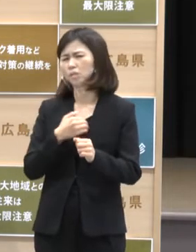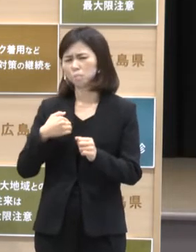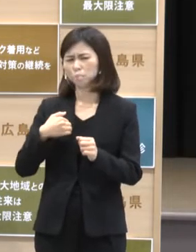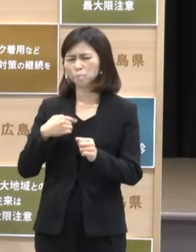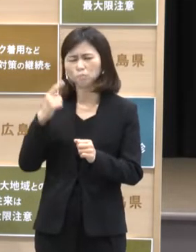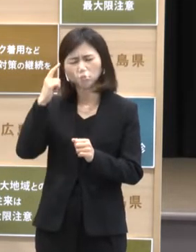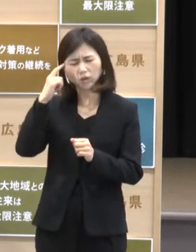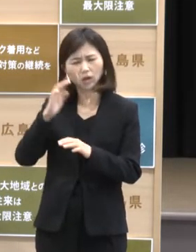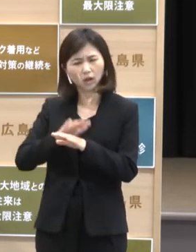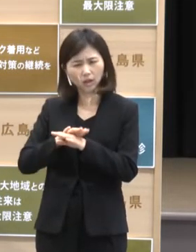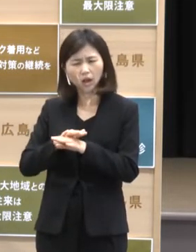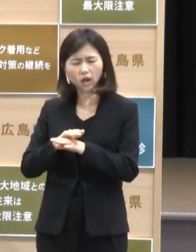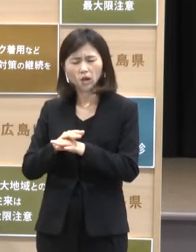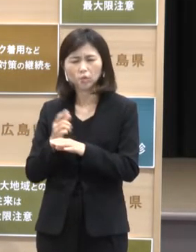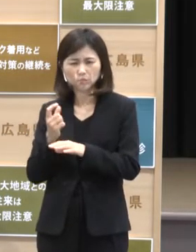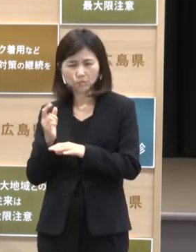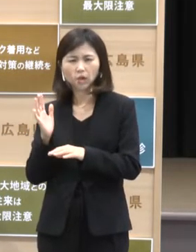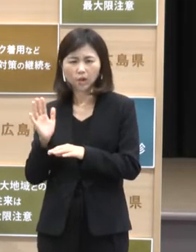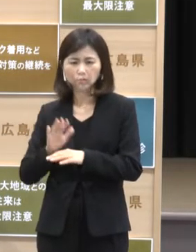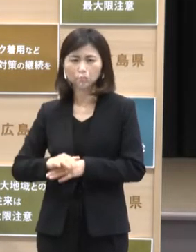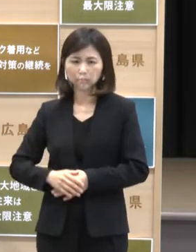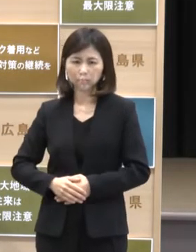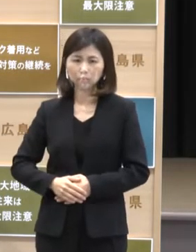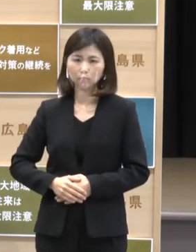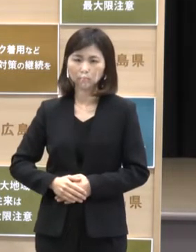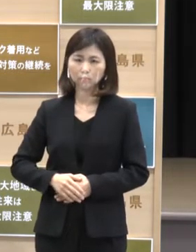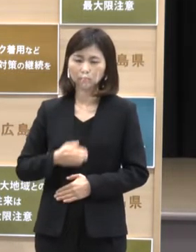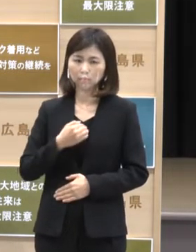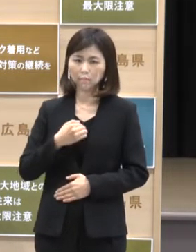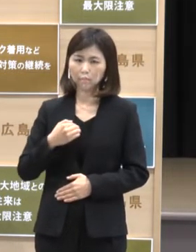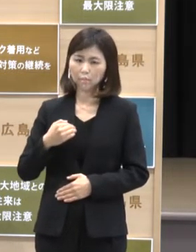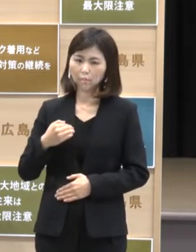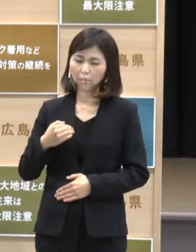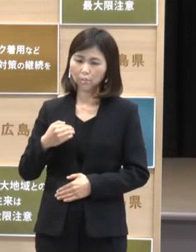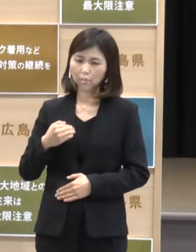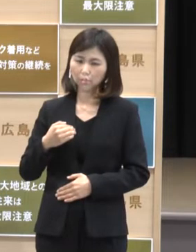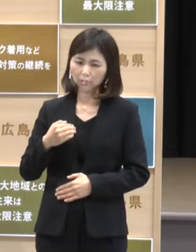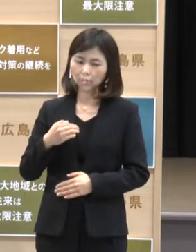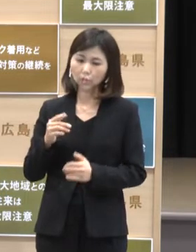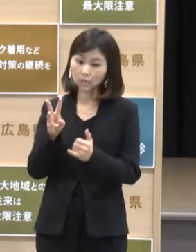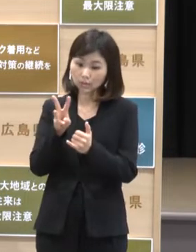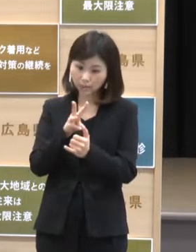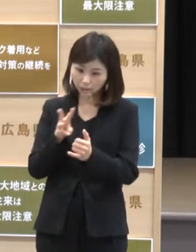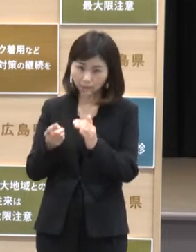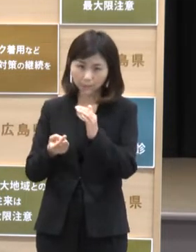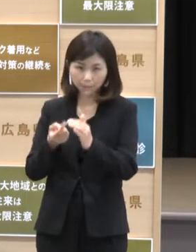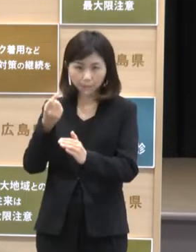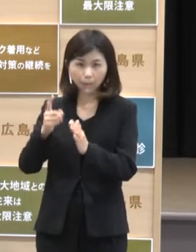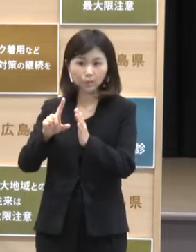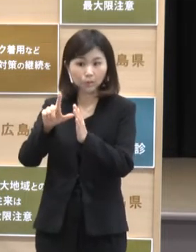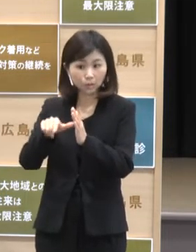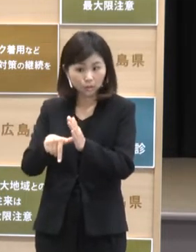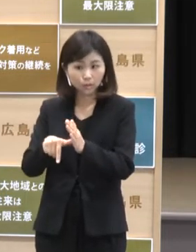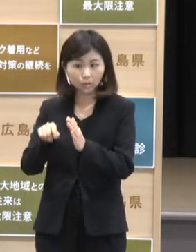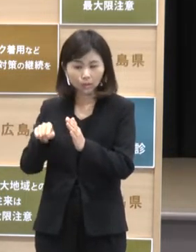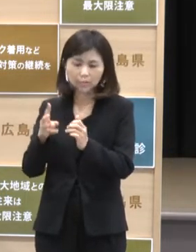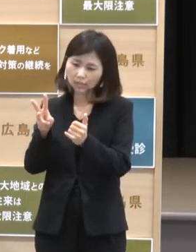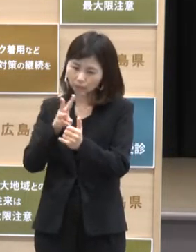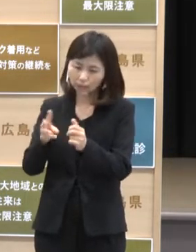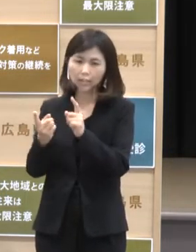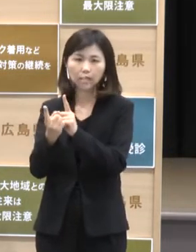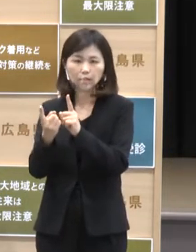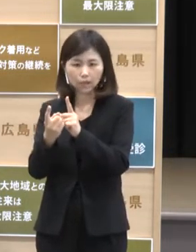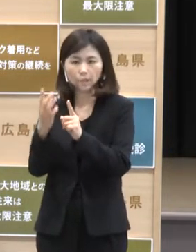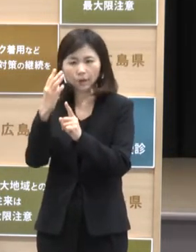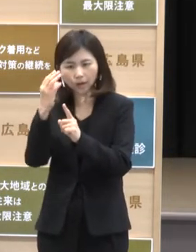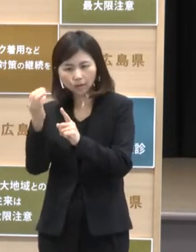ので、できるだけですね、そういった災害に対して、関心を持っている、子どもたちもそうなんです